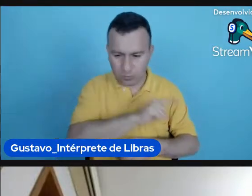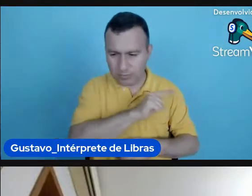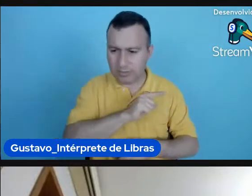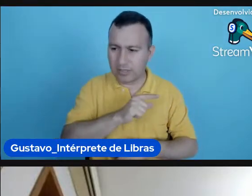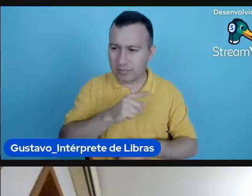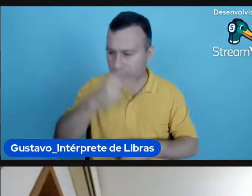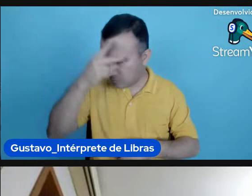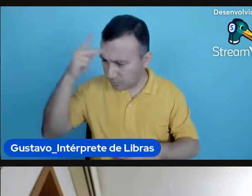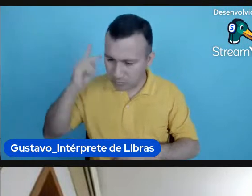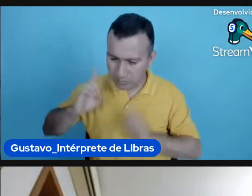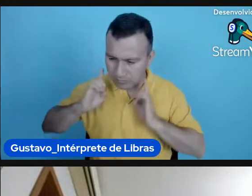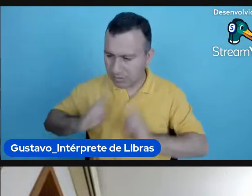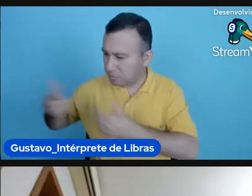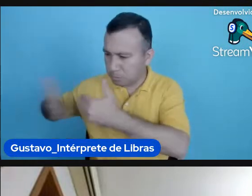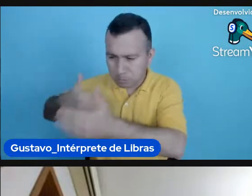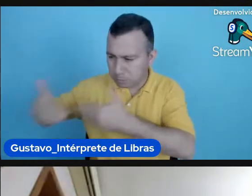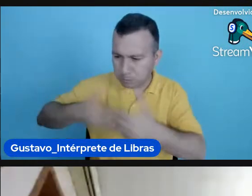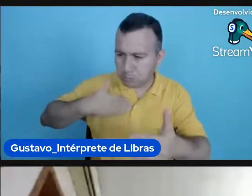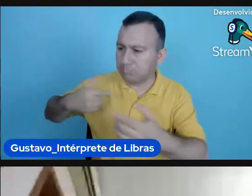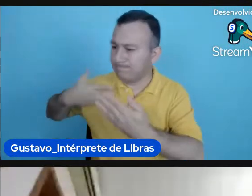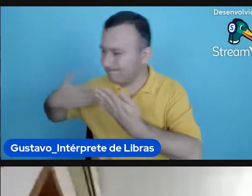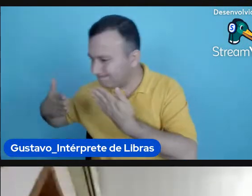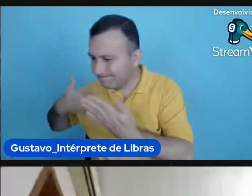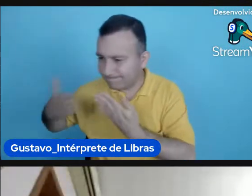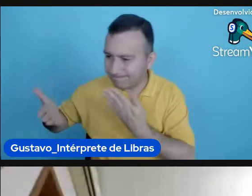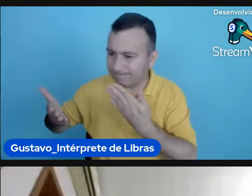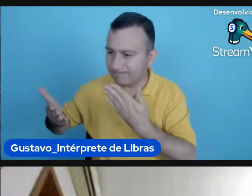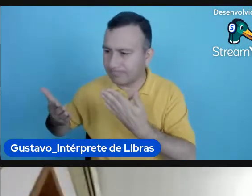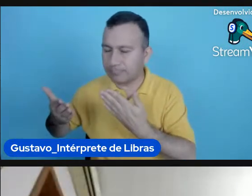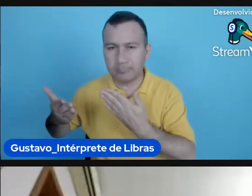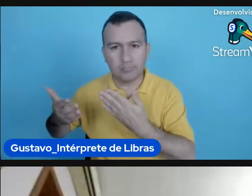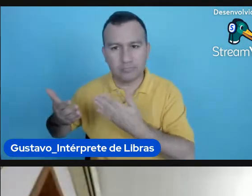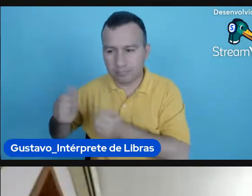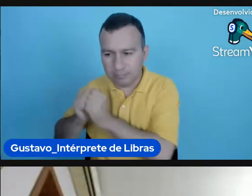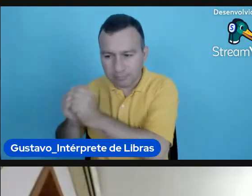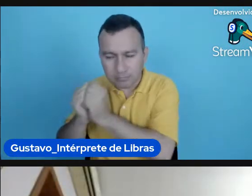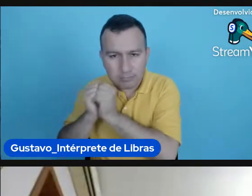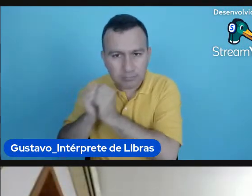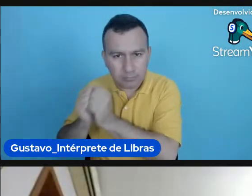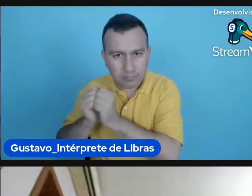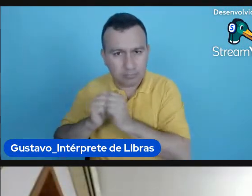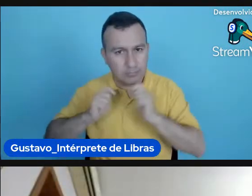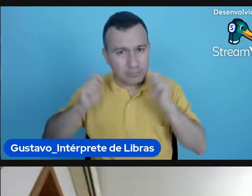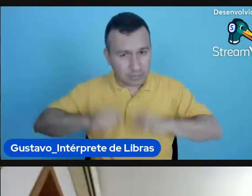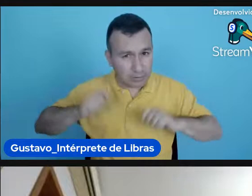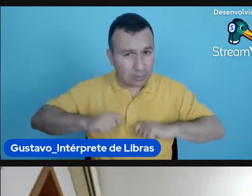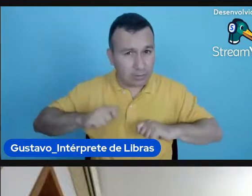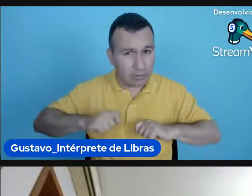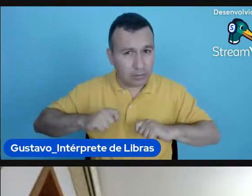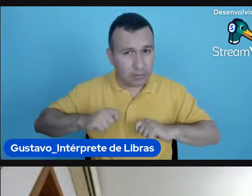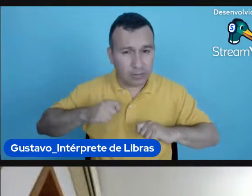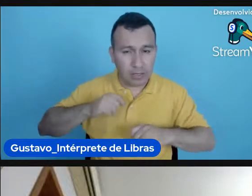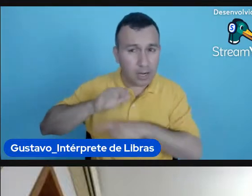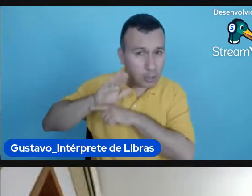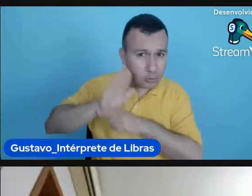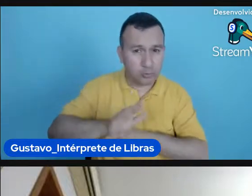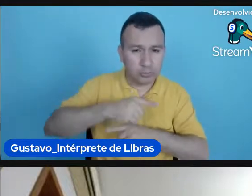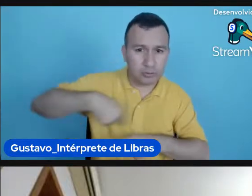situação. A inclusão está permitindo que a gente entenda que os nossos espaços não são inclusivos e pense em